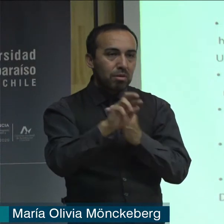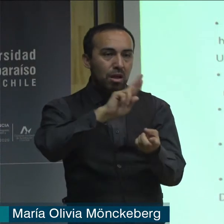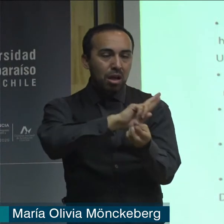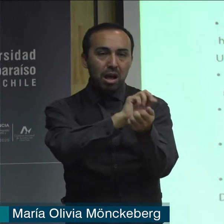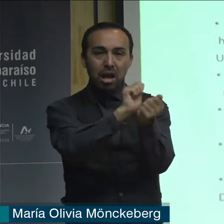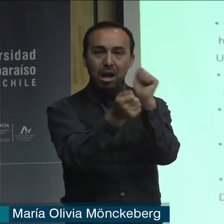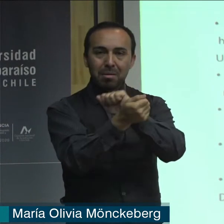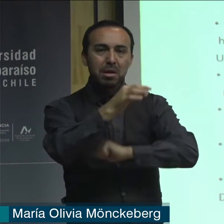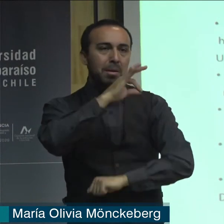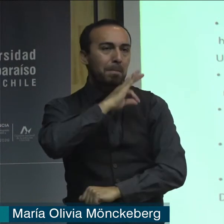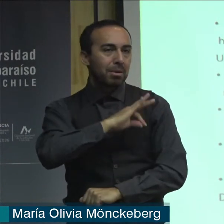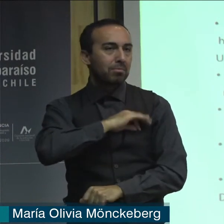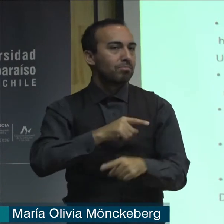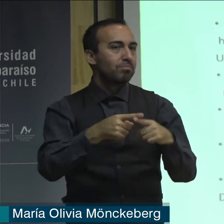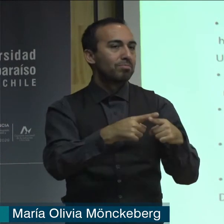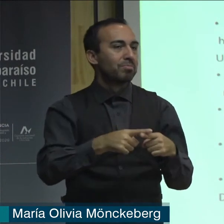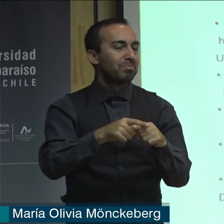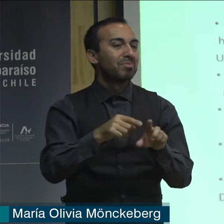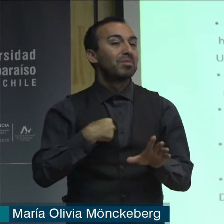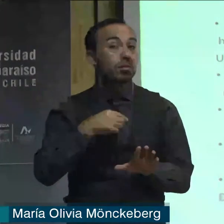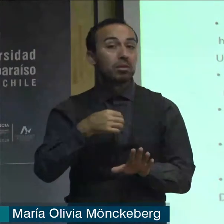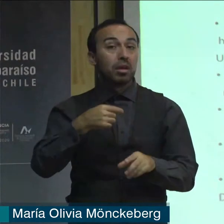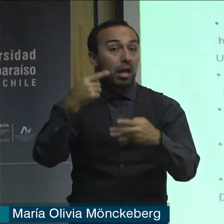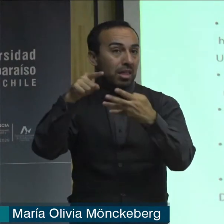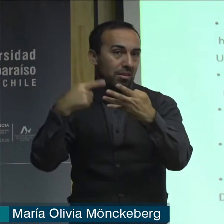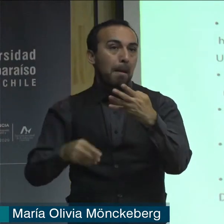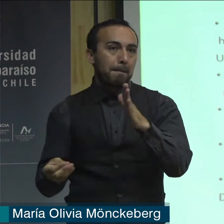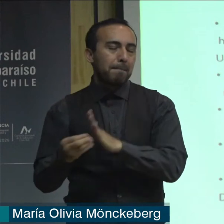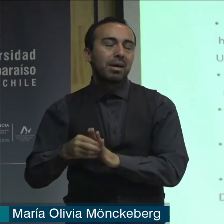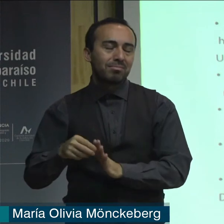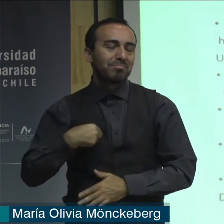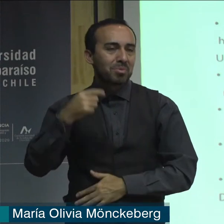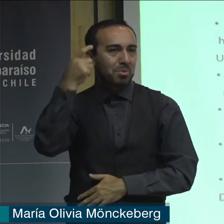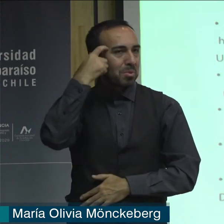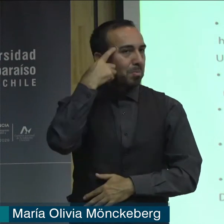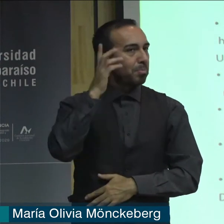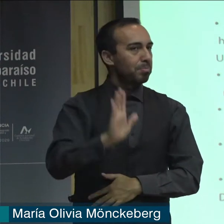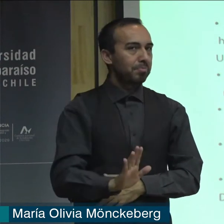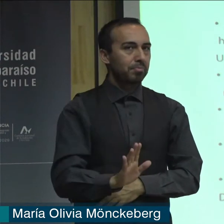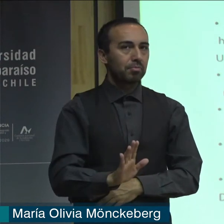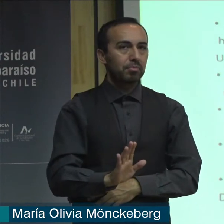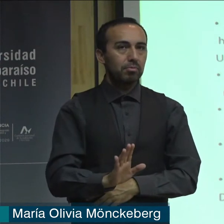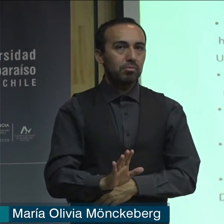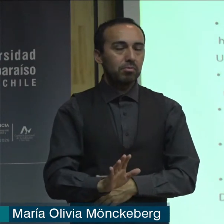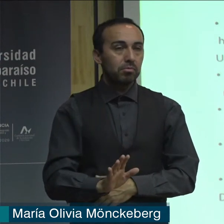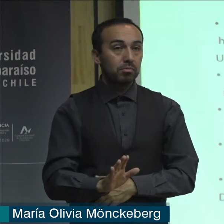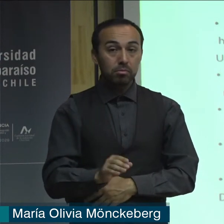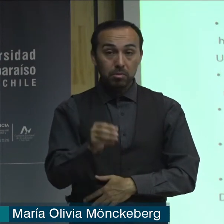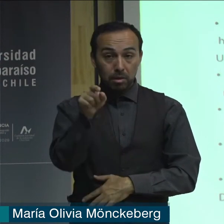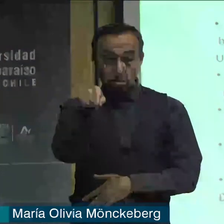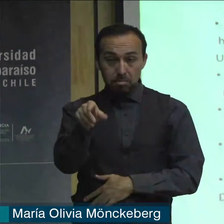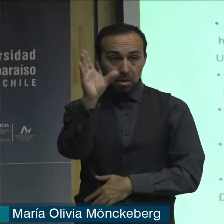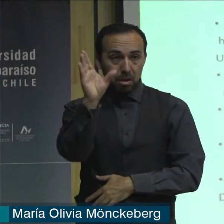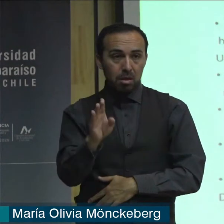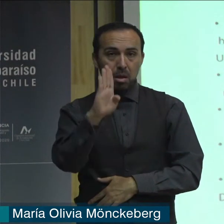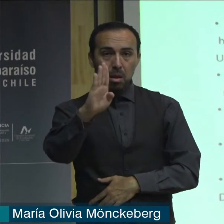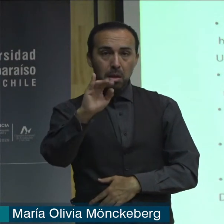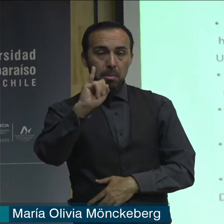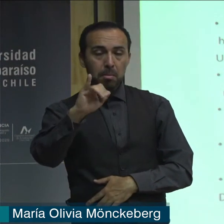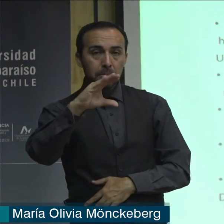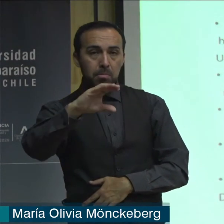que no están mencionando en este momento pero hay más bueno Y dije la educación muy